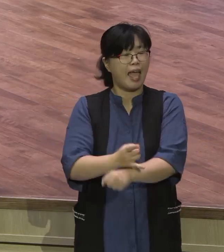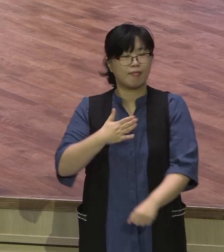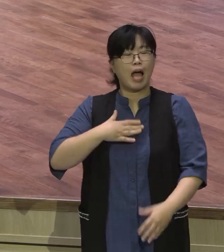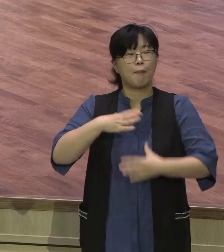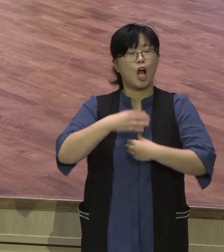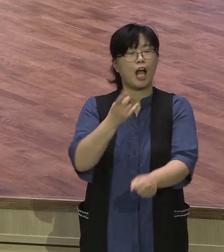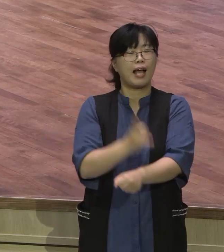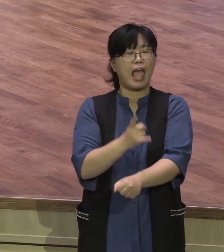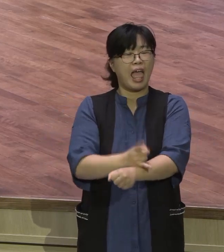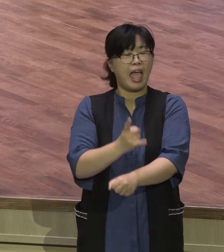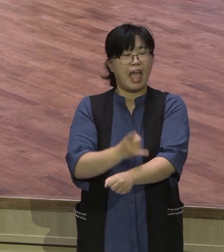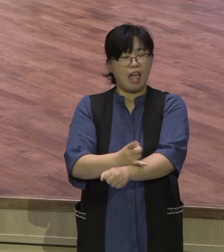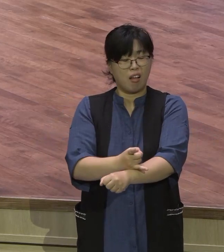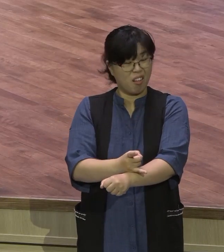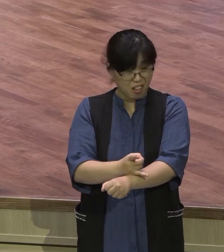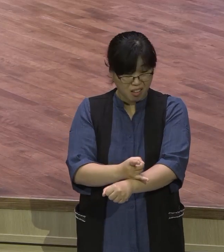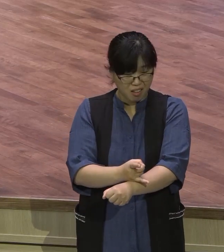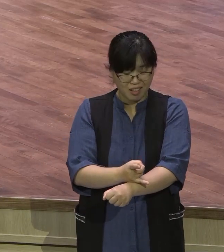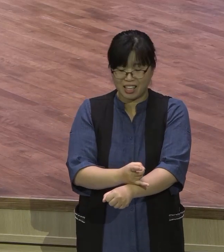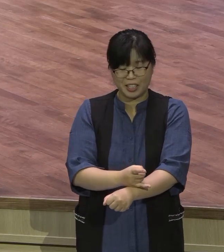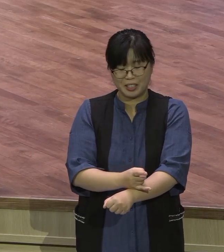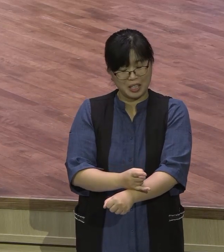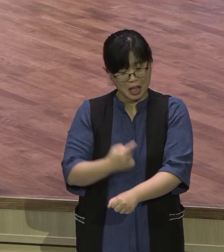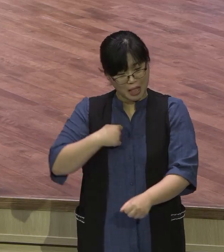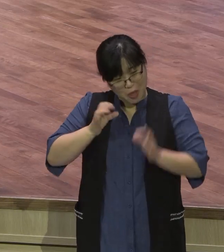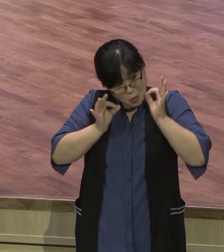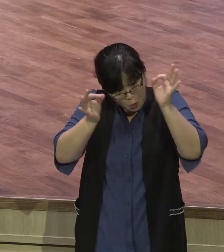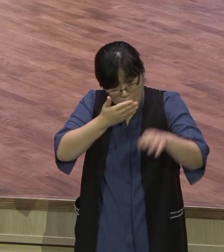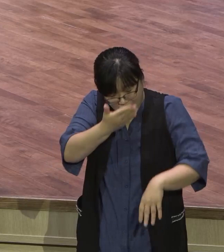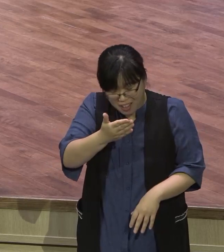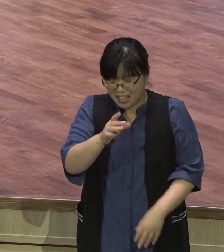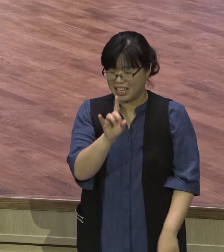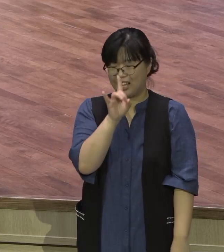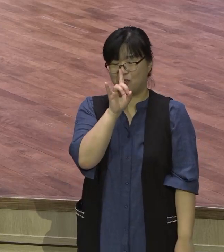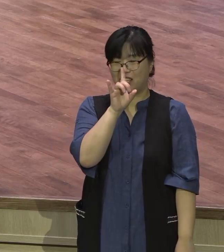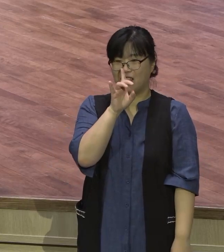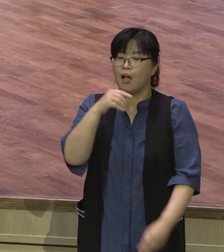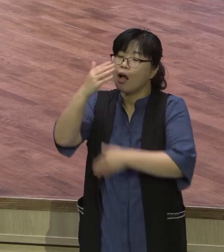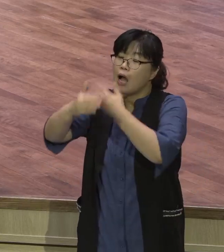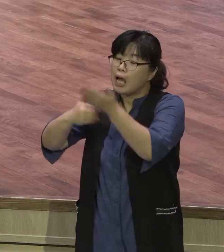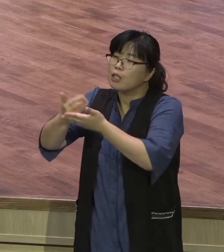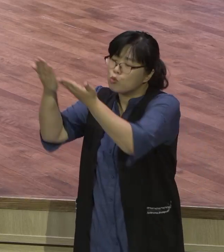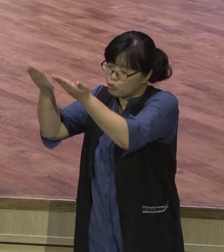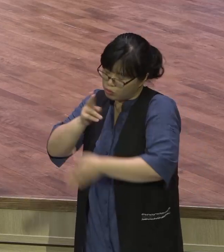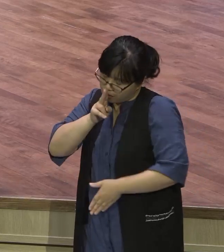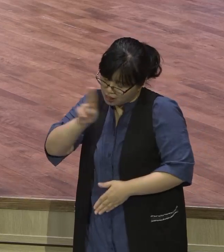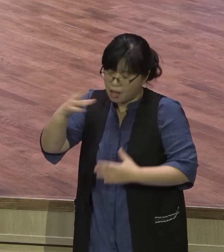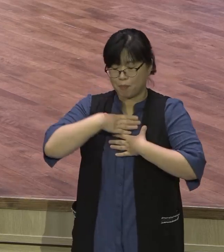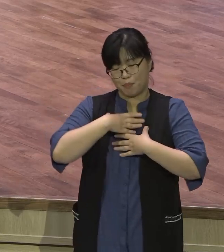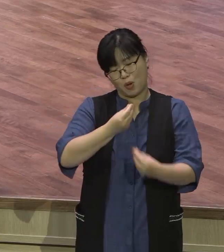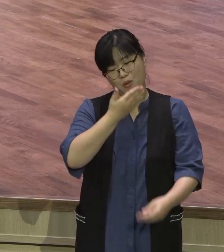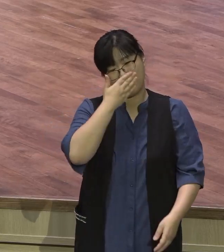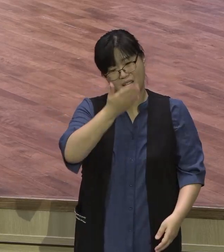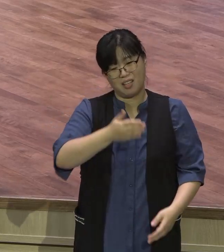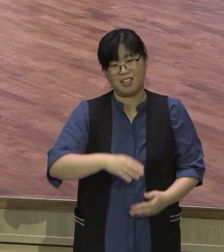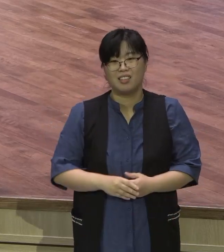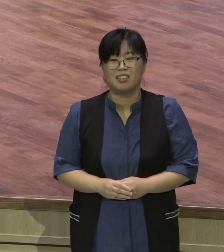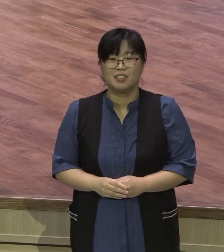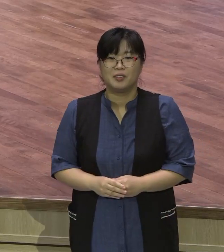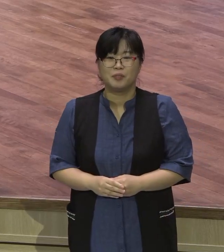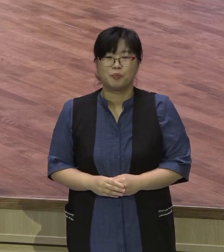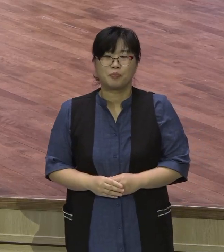수 있어요 편안하자 내 영혼 평안해 평안한 삶 하나님 주셔야 돼요 에레메 29장 11절에도 보면 하나님께서 이렇게